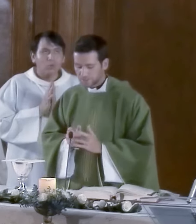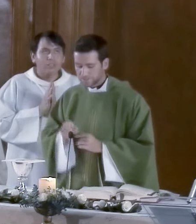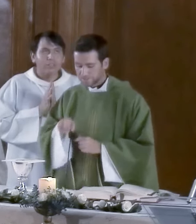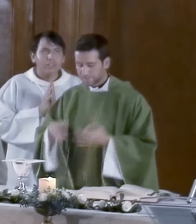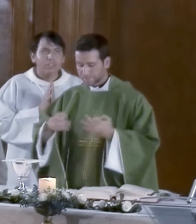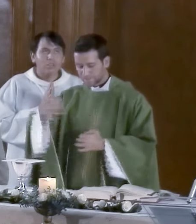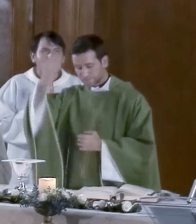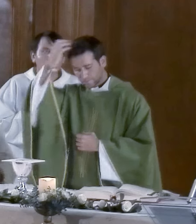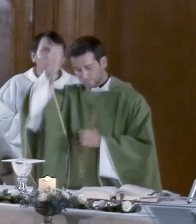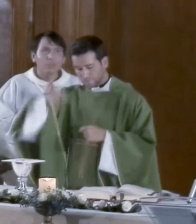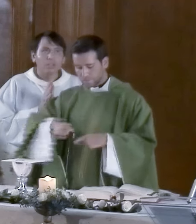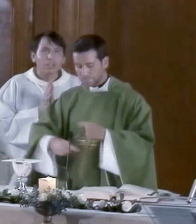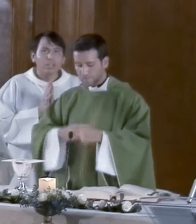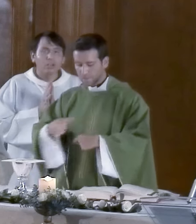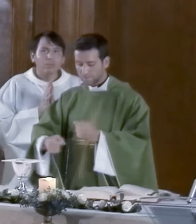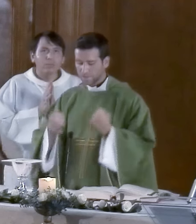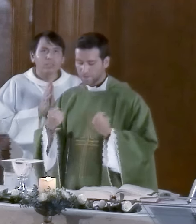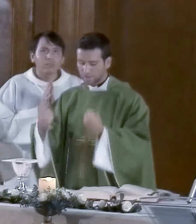Jesucristo.